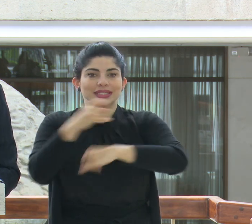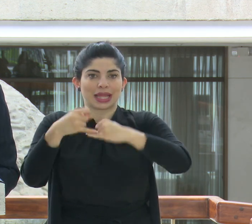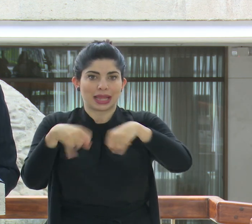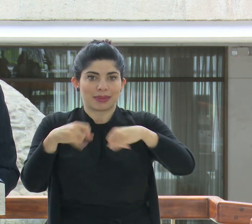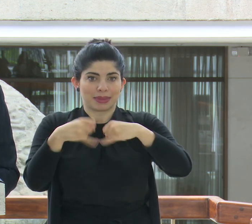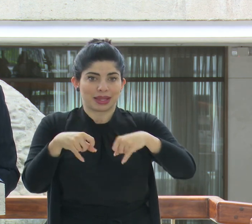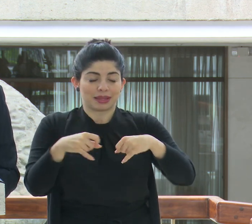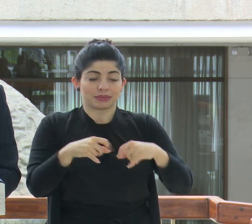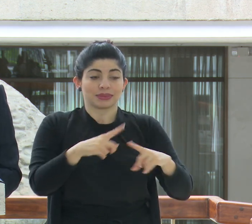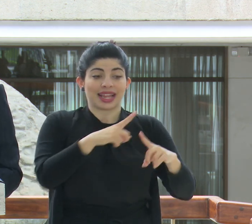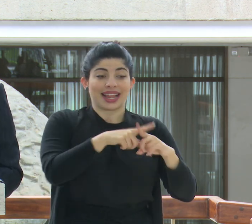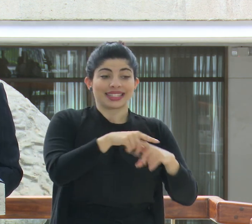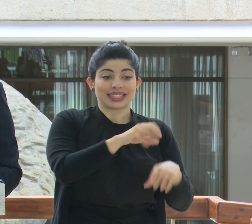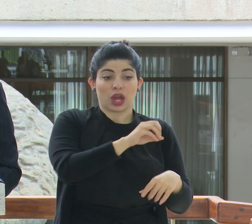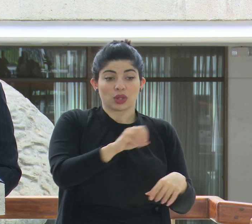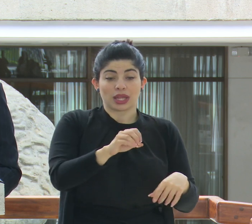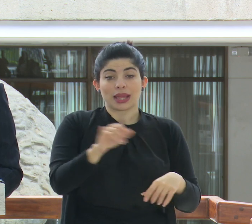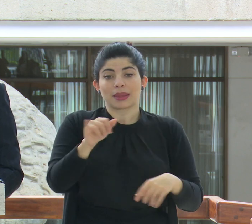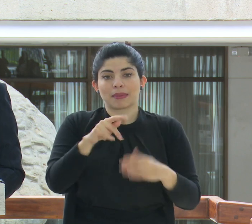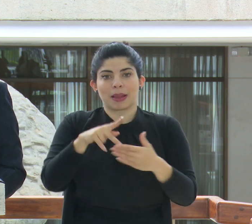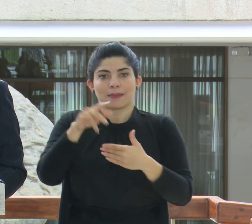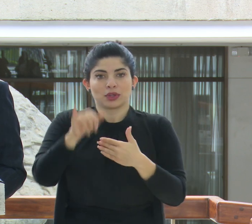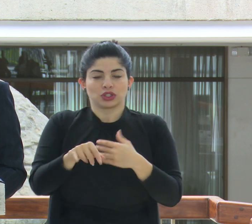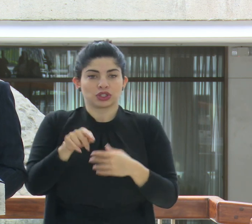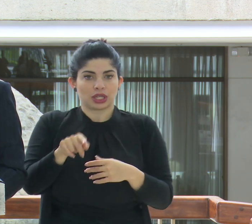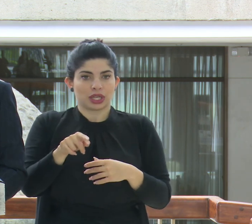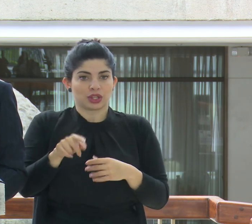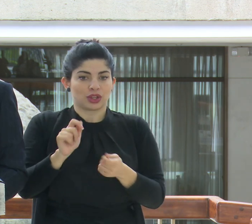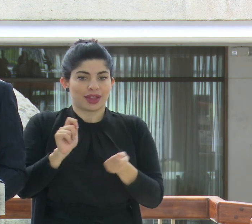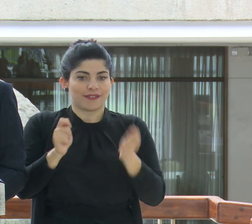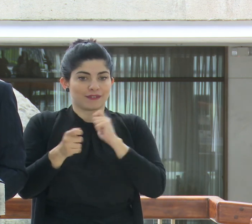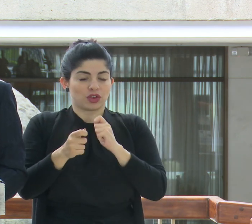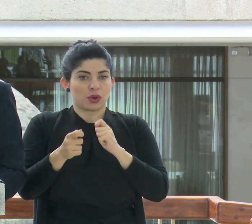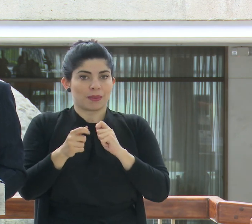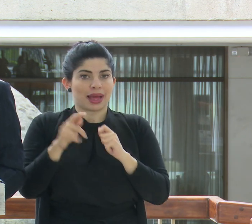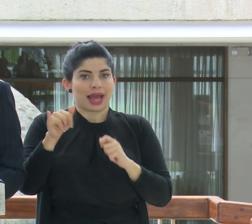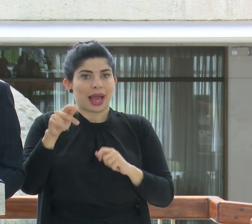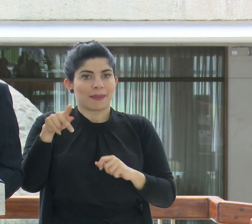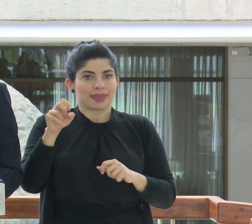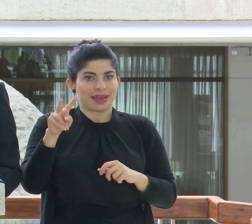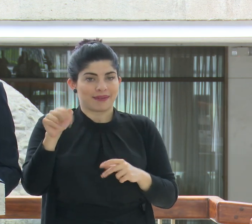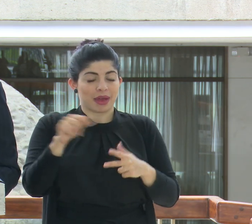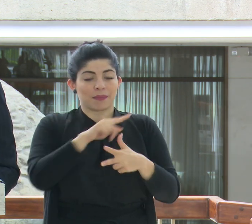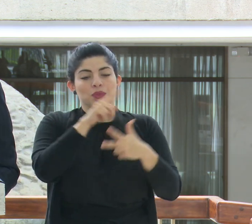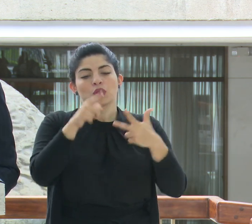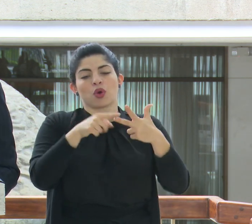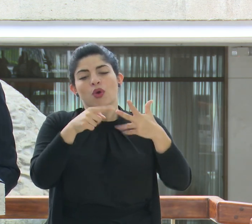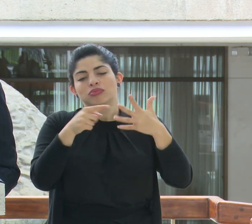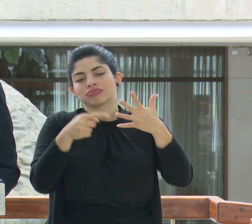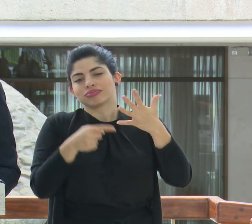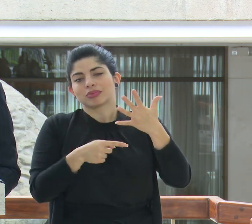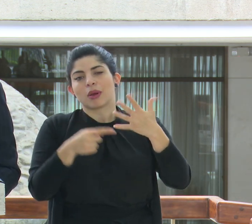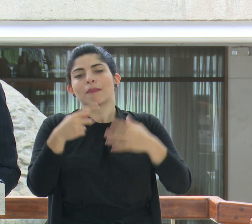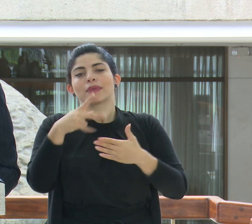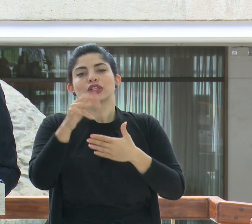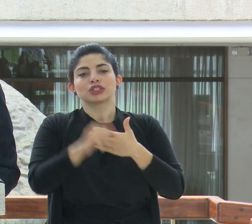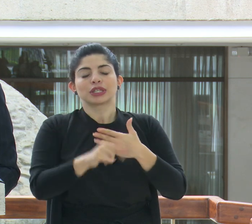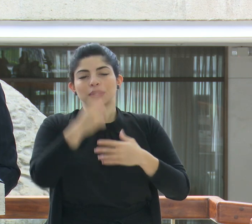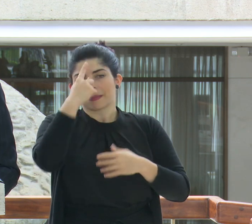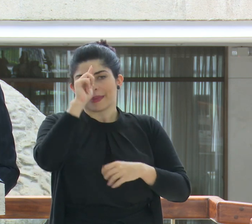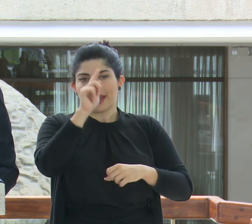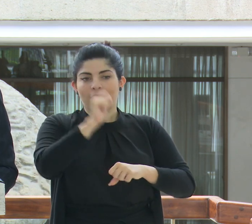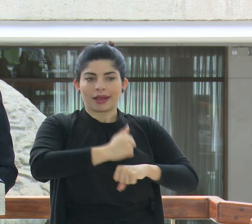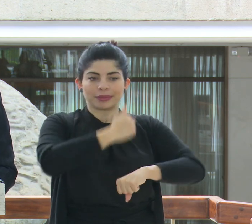tanto su extraordinario como el proyecto que hace la reforma en materia de Habdeba. Hay otros proyectos en materia de